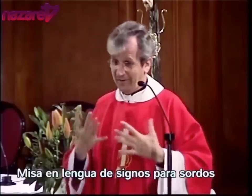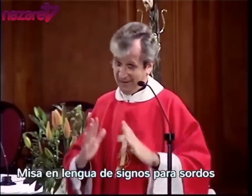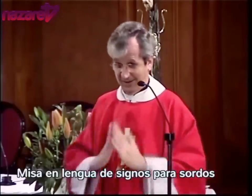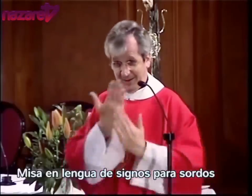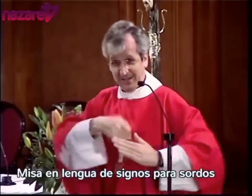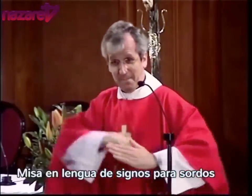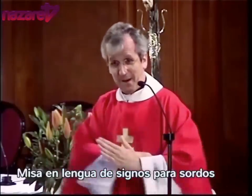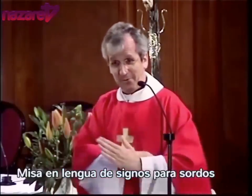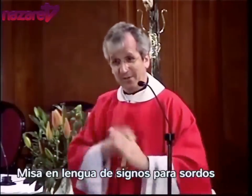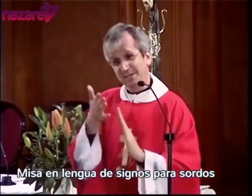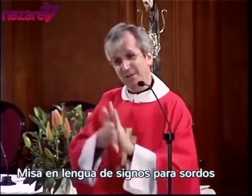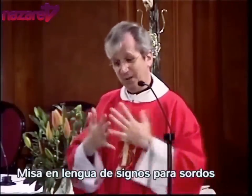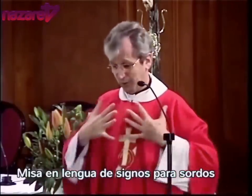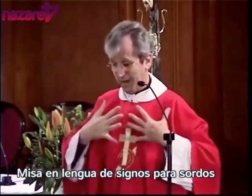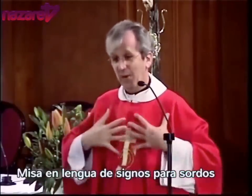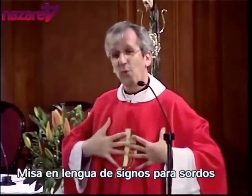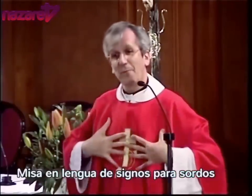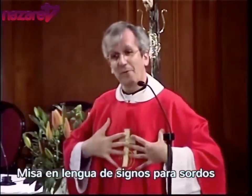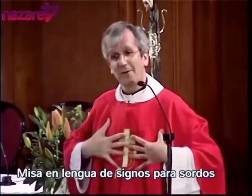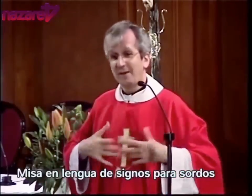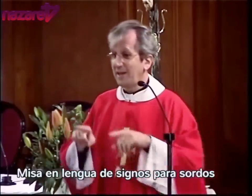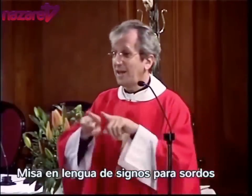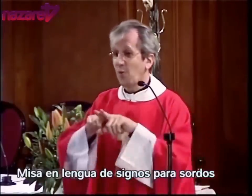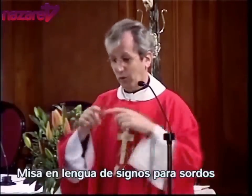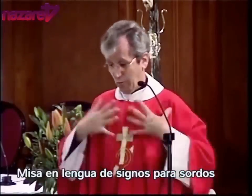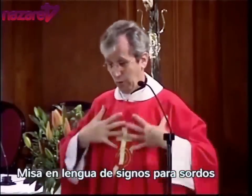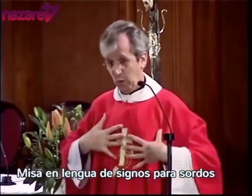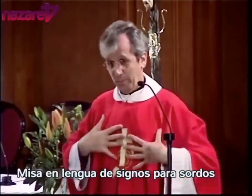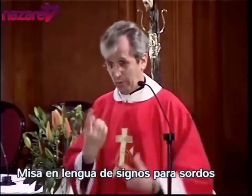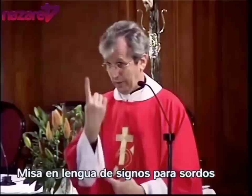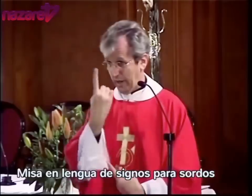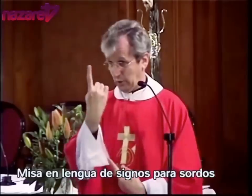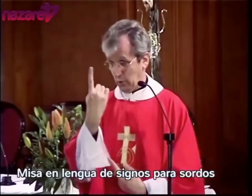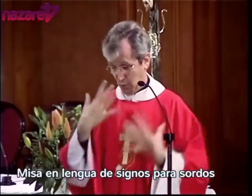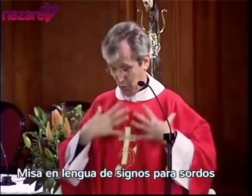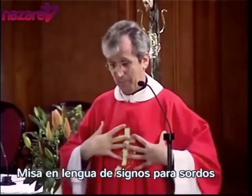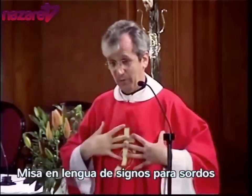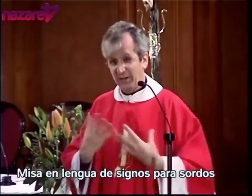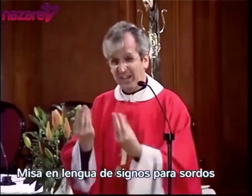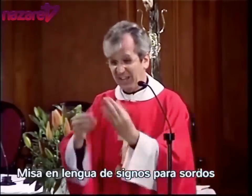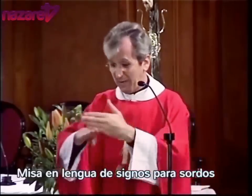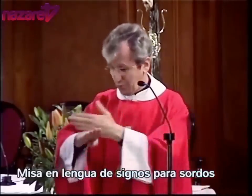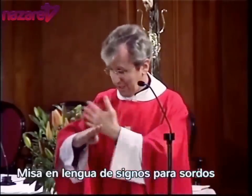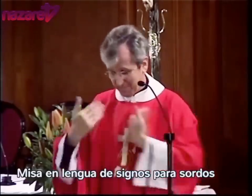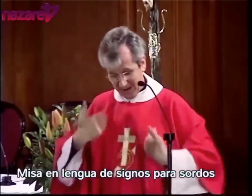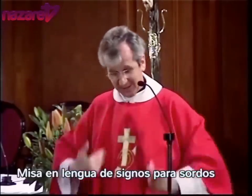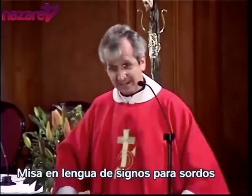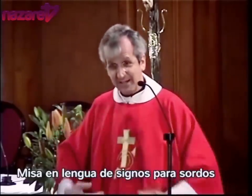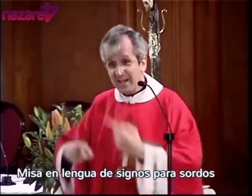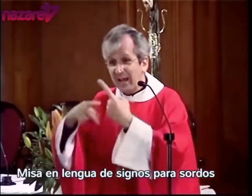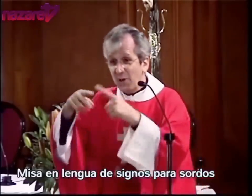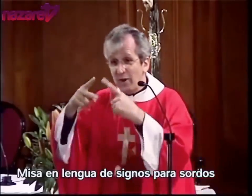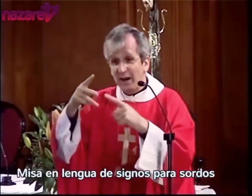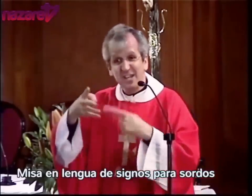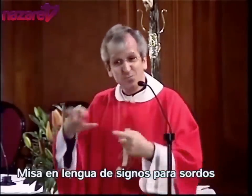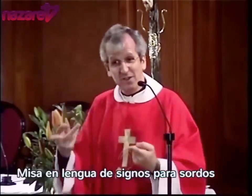ejemplo de San Pablo, que explica pues el cuerpo. Igual como el cuerpo es un cuerpo y tiene muchas partes,